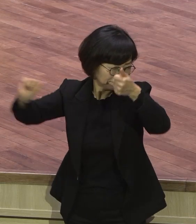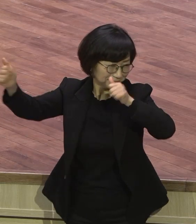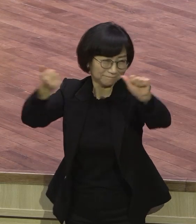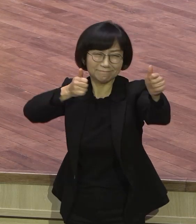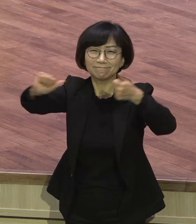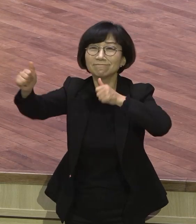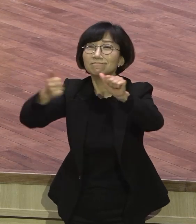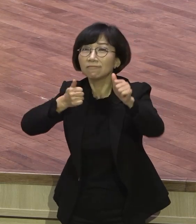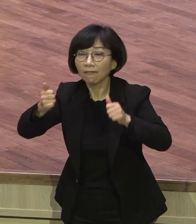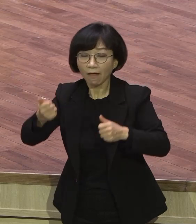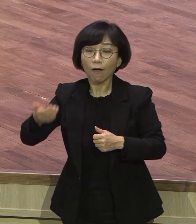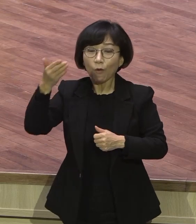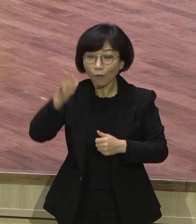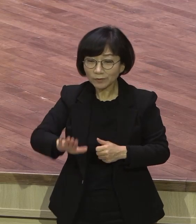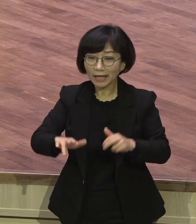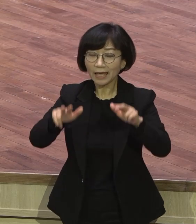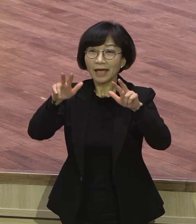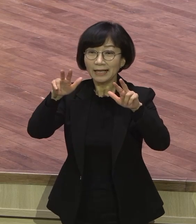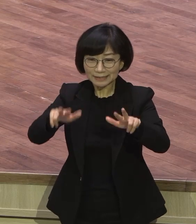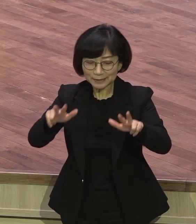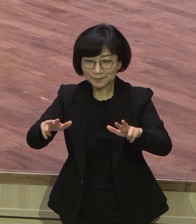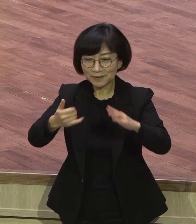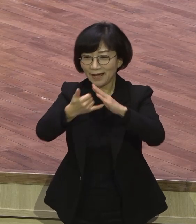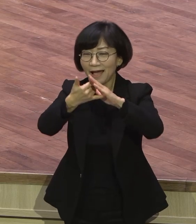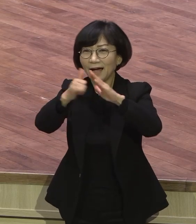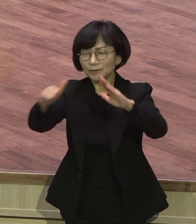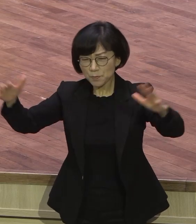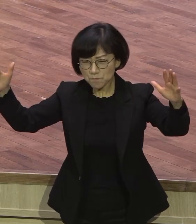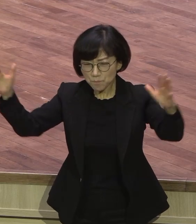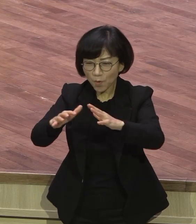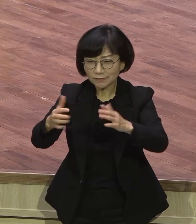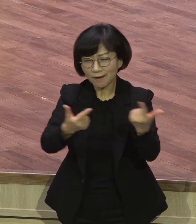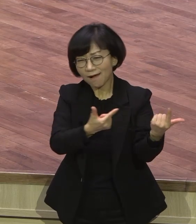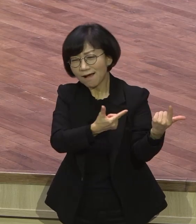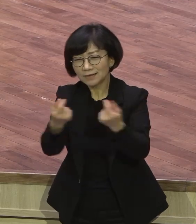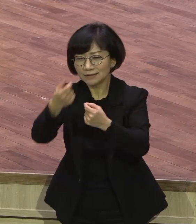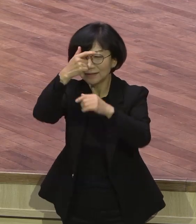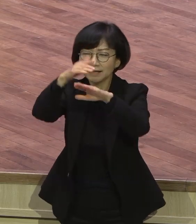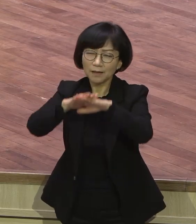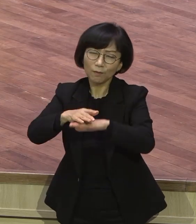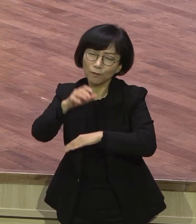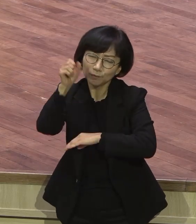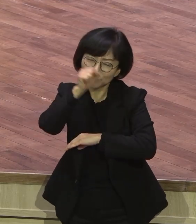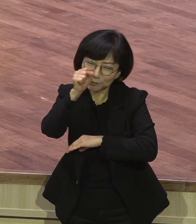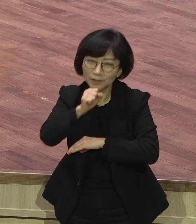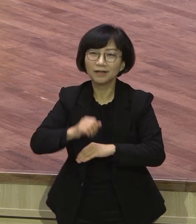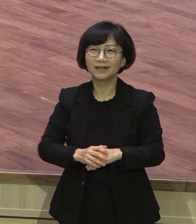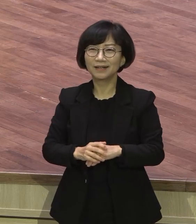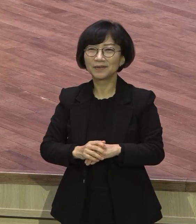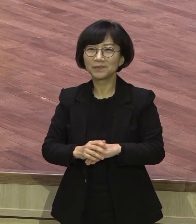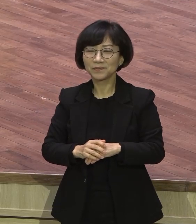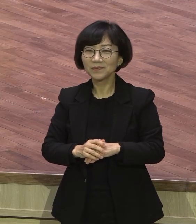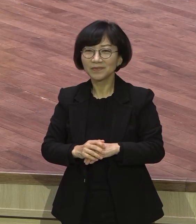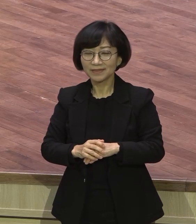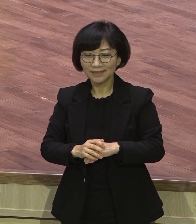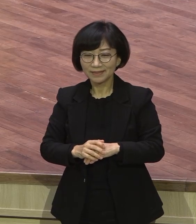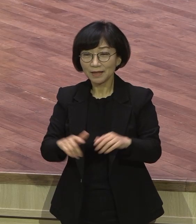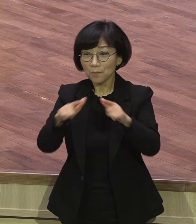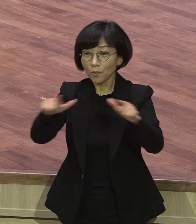요즘 결혼하거나 집에 옵니까? 아이들 자랑하는 맹절때나 오지 옵니까? 근데 이거 어쩔 수 없이 가정에서 매주